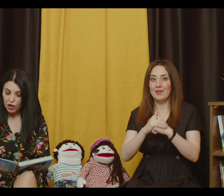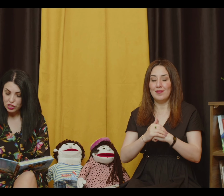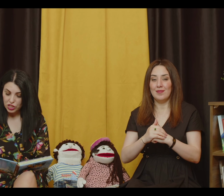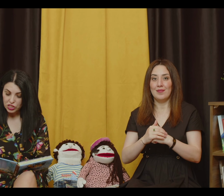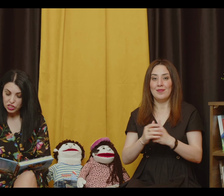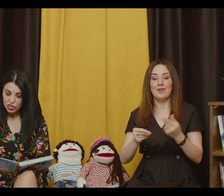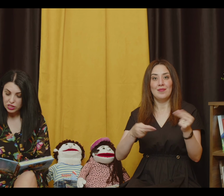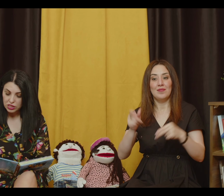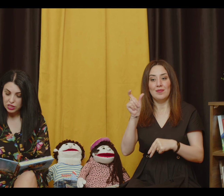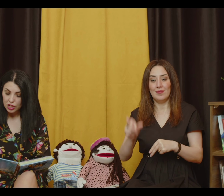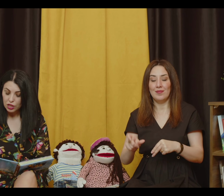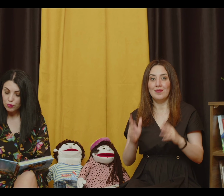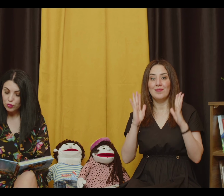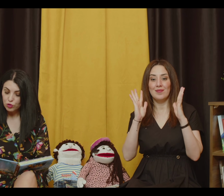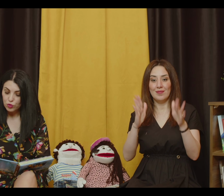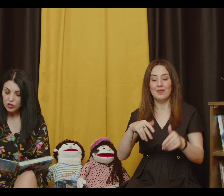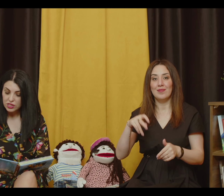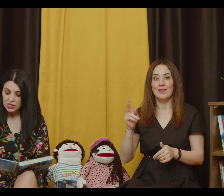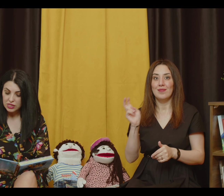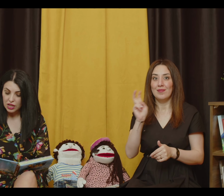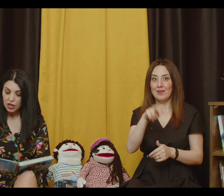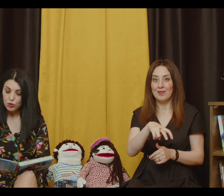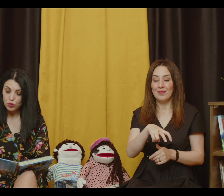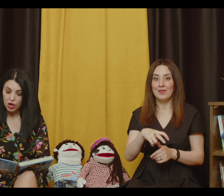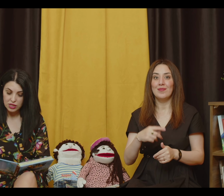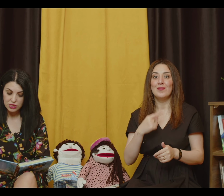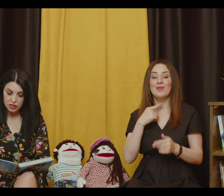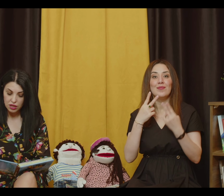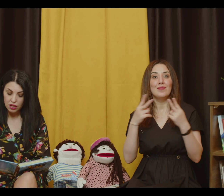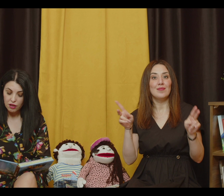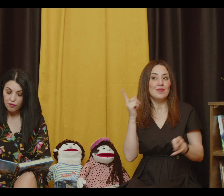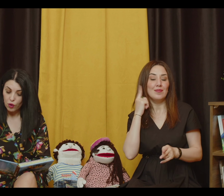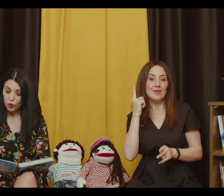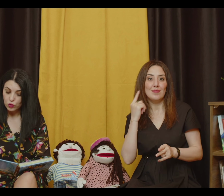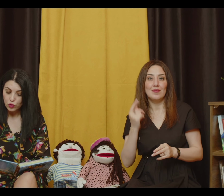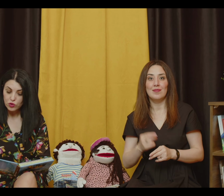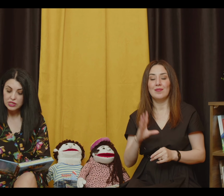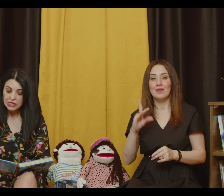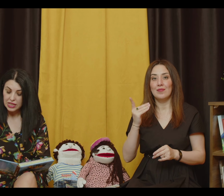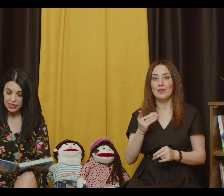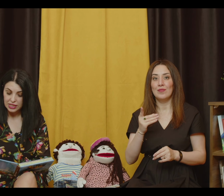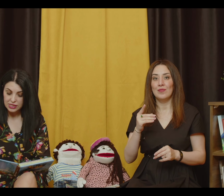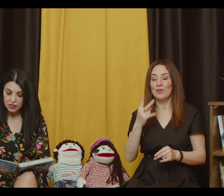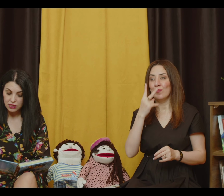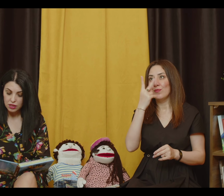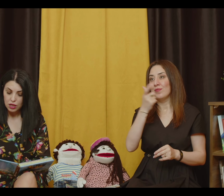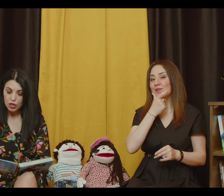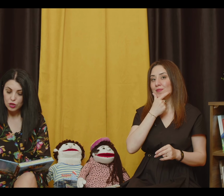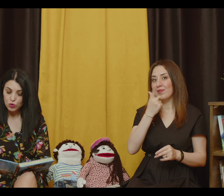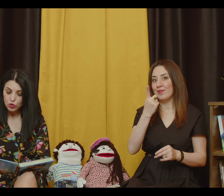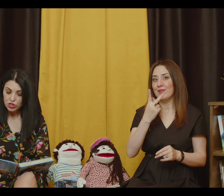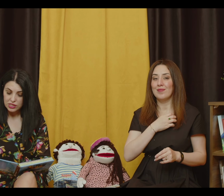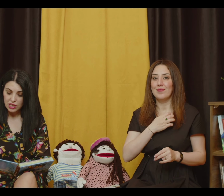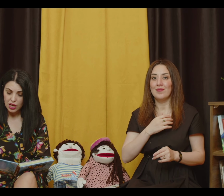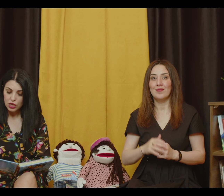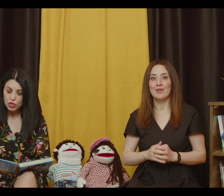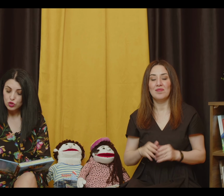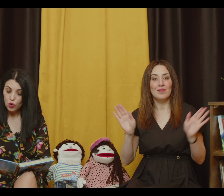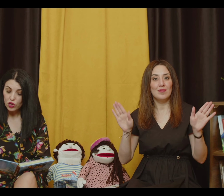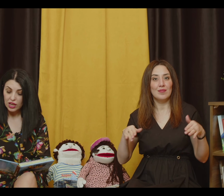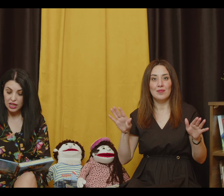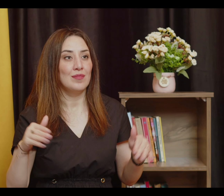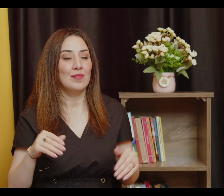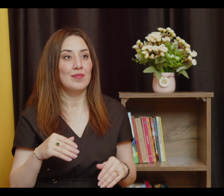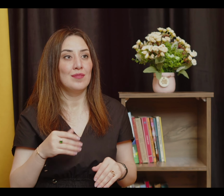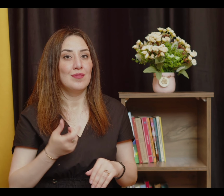tacir bağçaya çıxırdı ki, bülbülün səsinə qulaq assın və onu seyr etsin. Quş isə